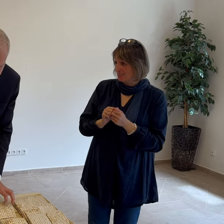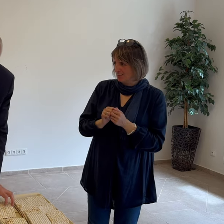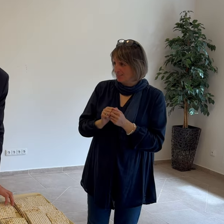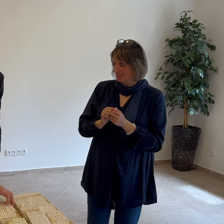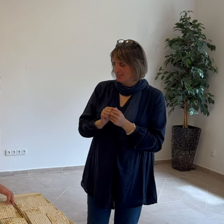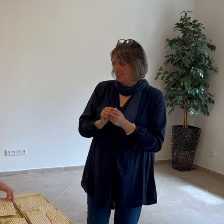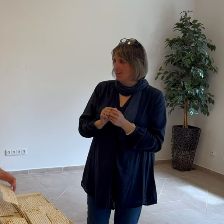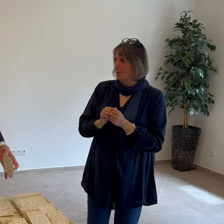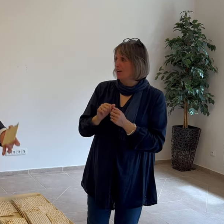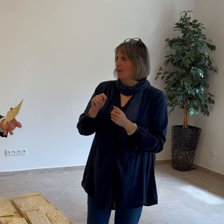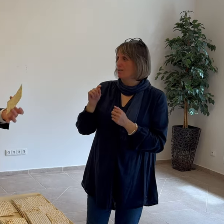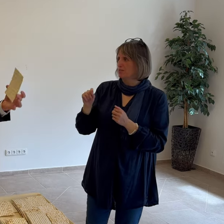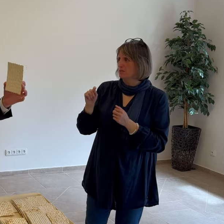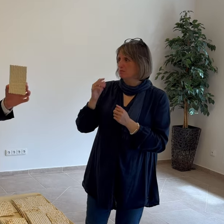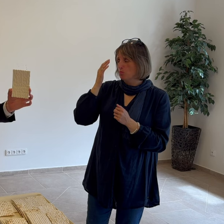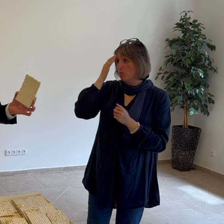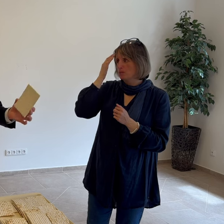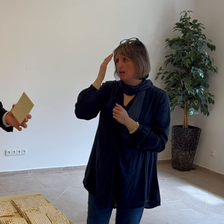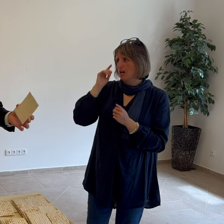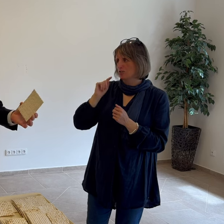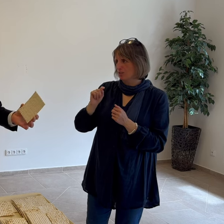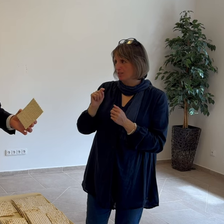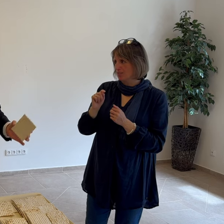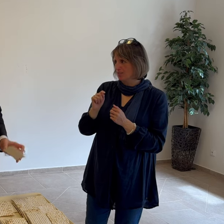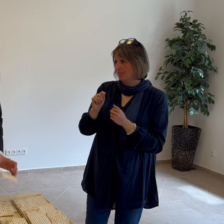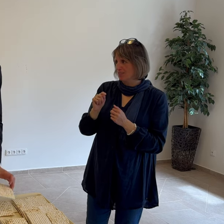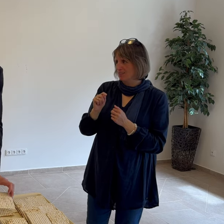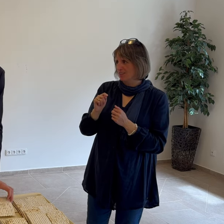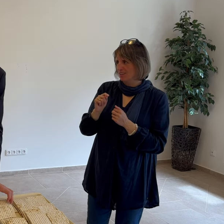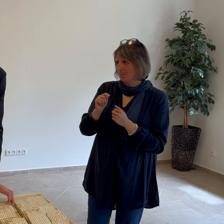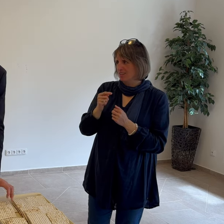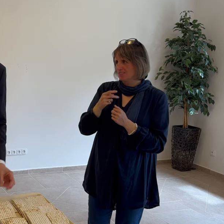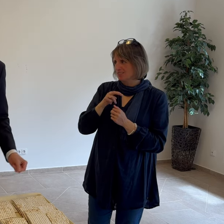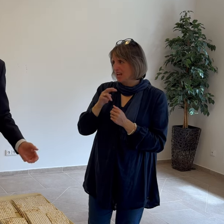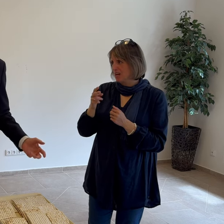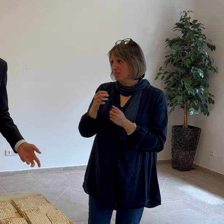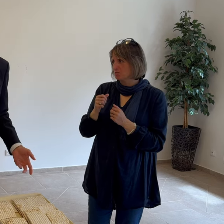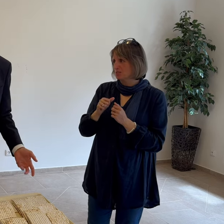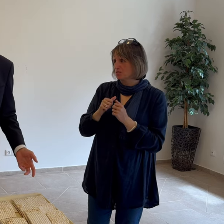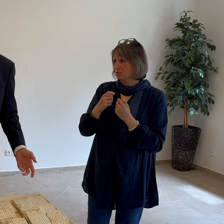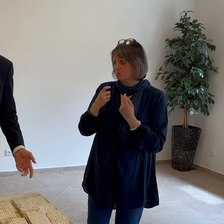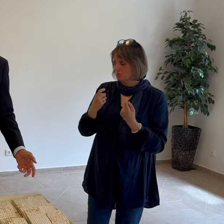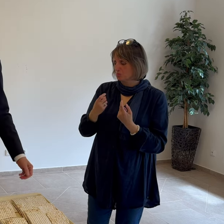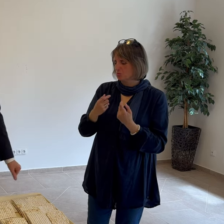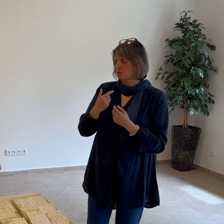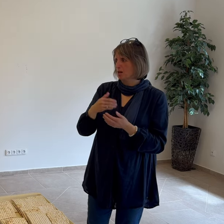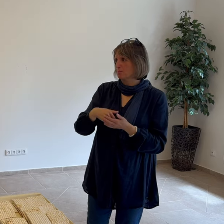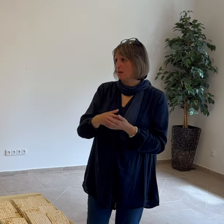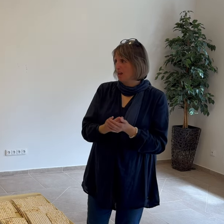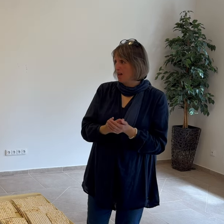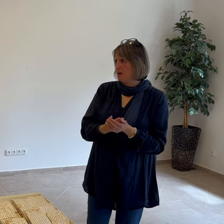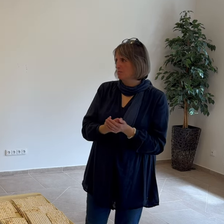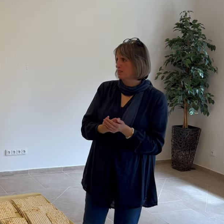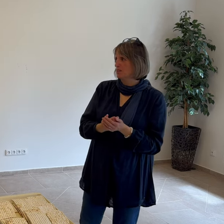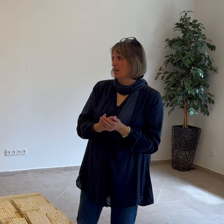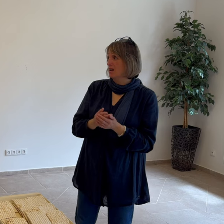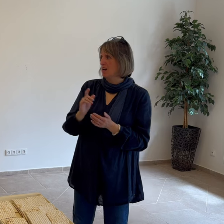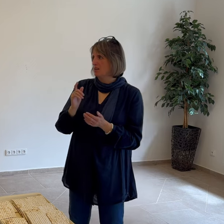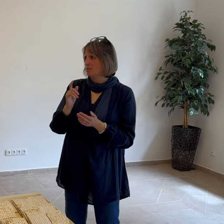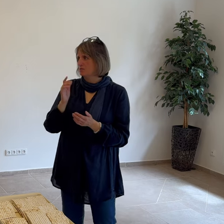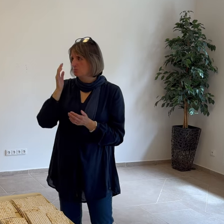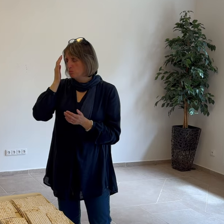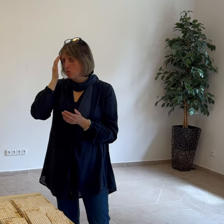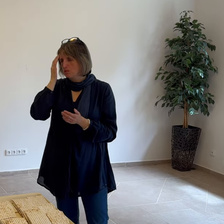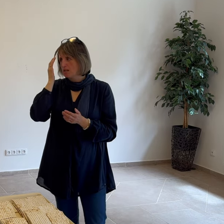vzpomínka na to že Kristus prostě nějakým způsobem dal ten chléb a že se napili že to je vzpomínka na